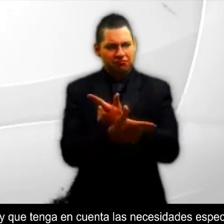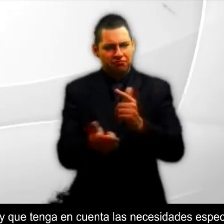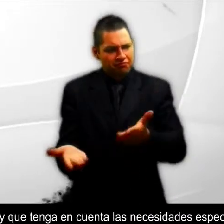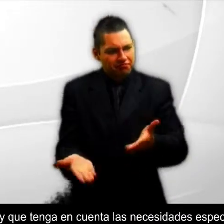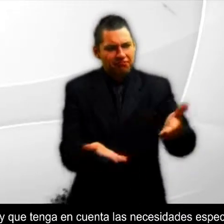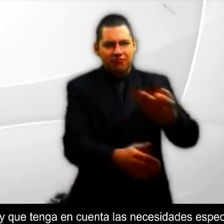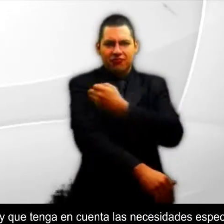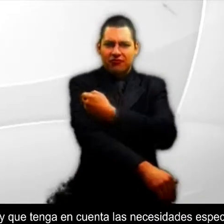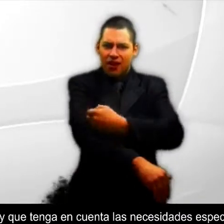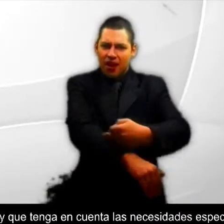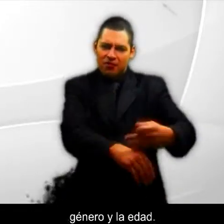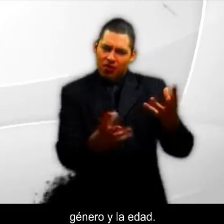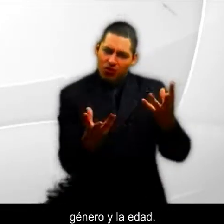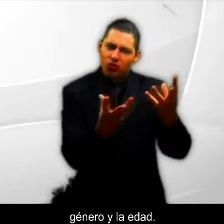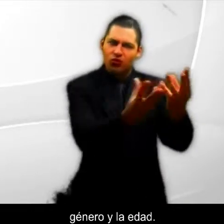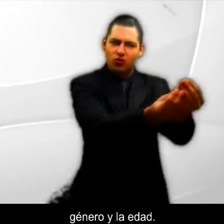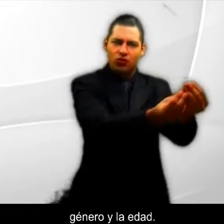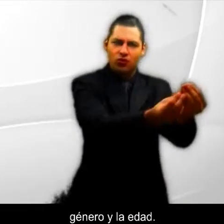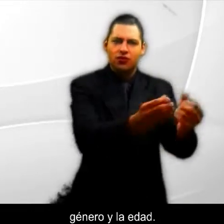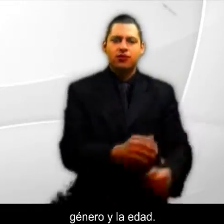necesidades específicas del género y la edad.